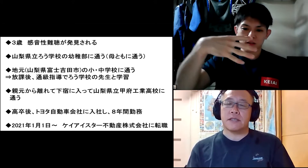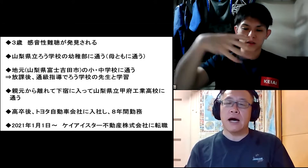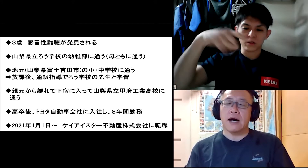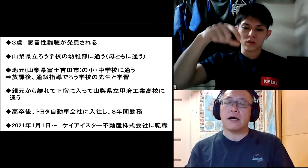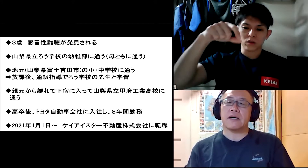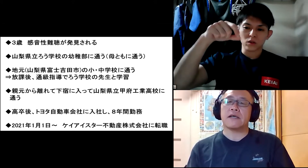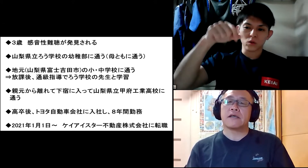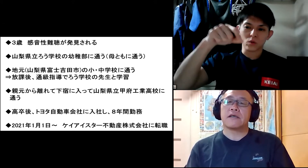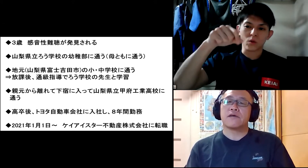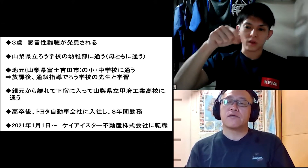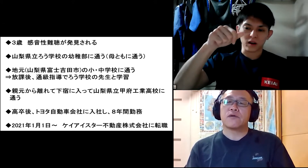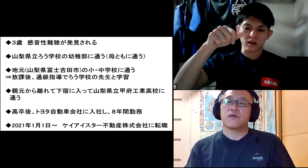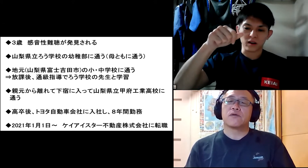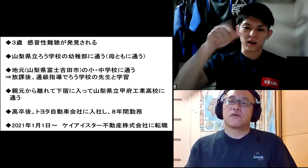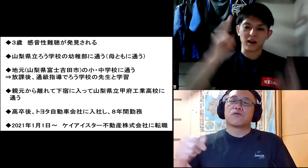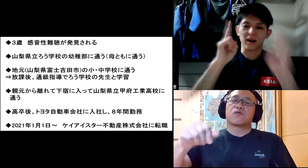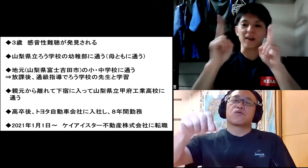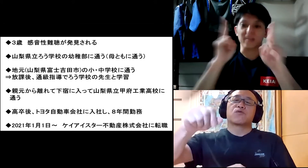KI ス